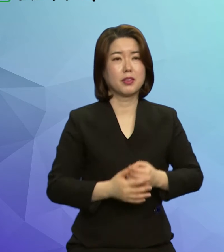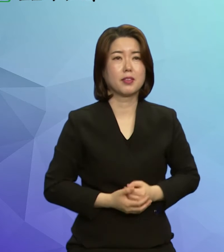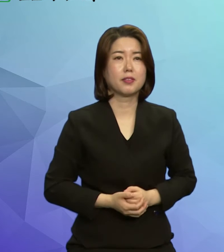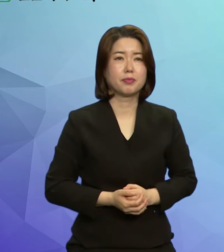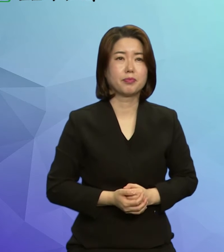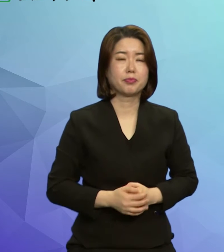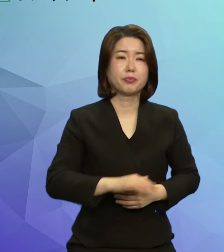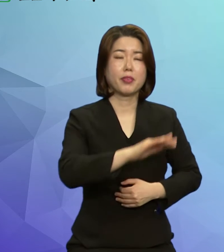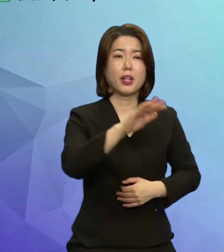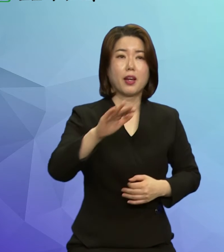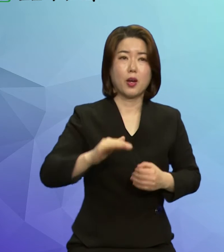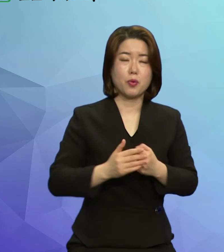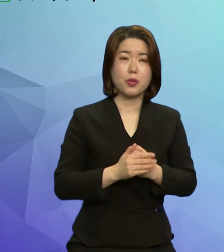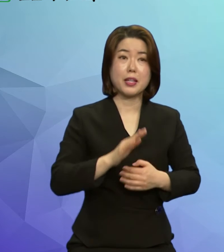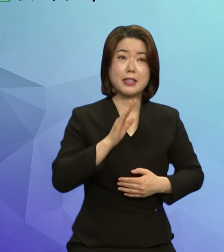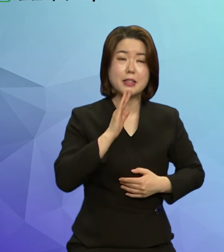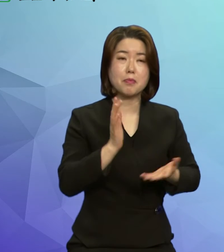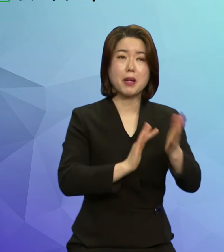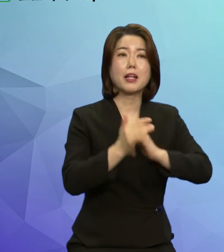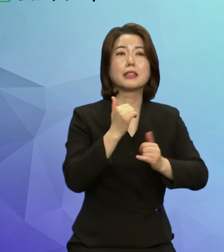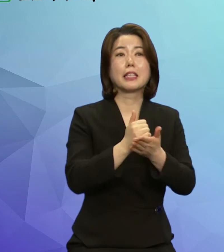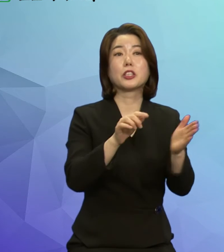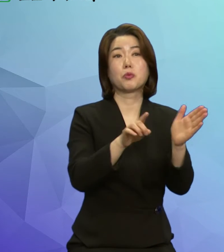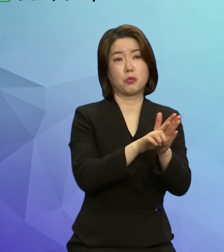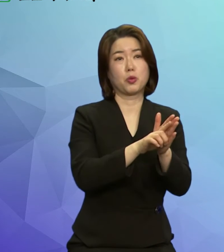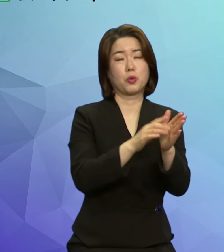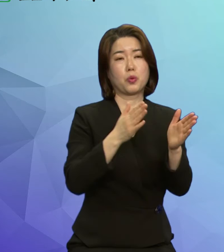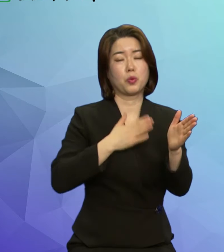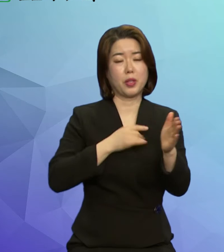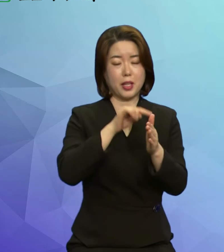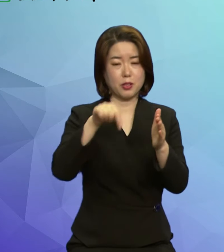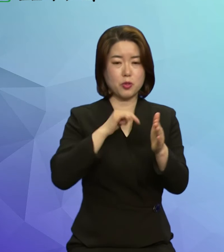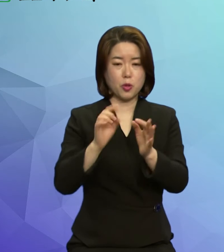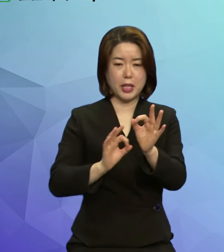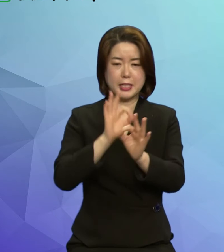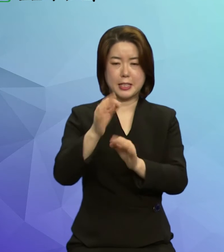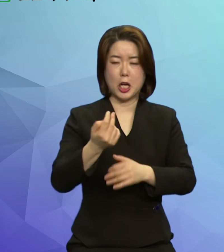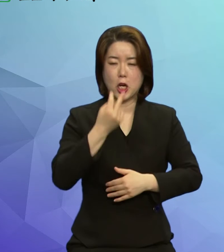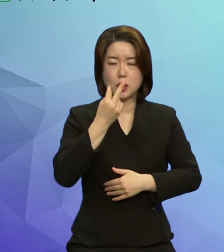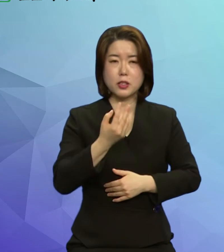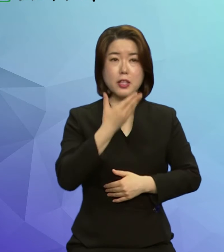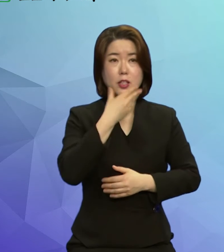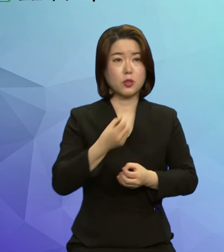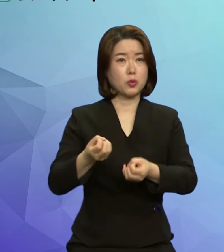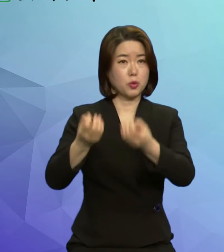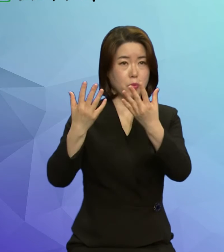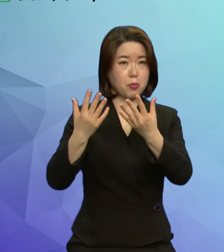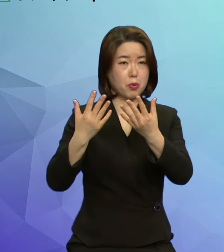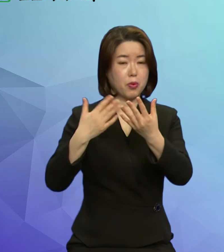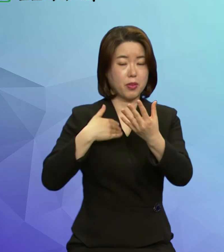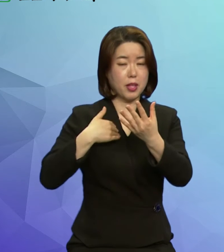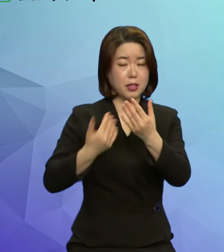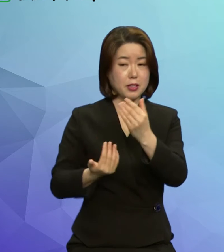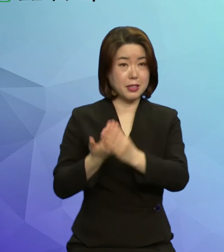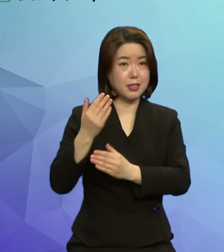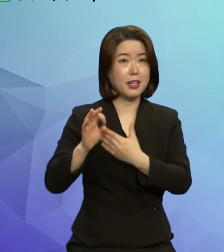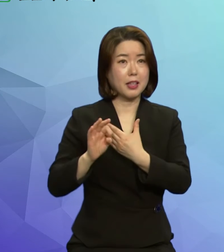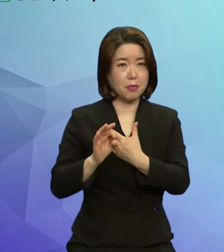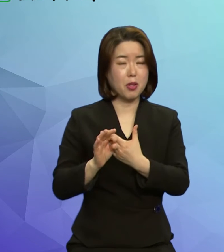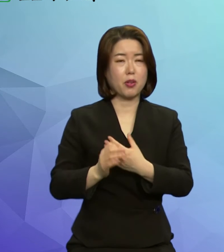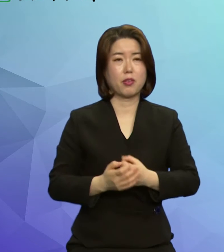여러분, 우리가 정말 예수님을 믿고 우리 속에 영생의 축복이 우리 안에